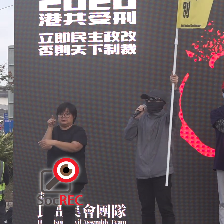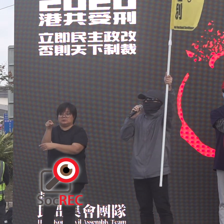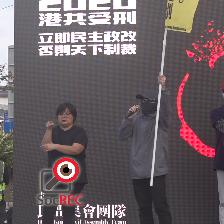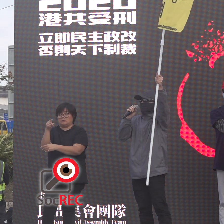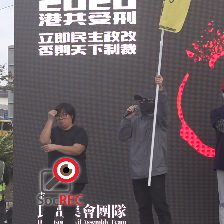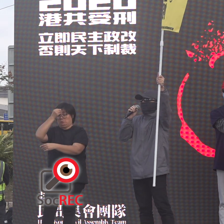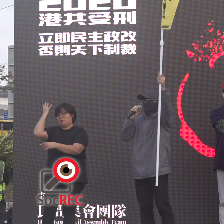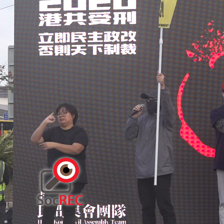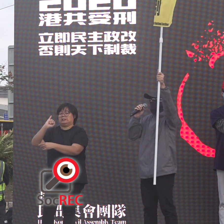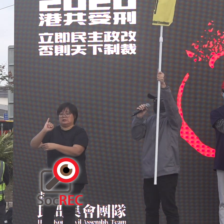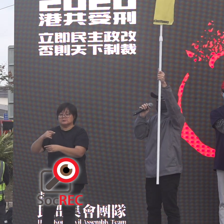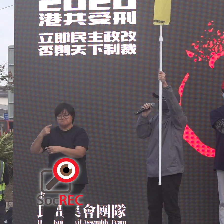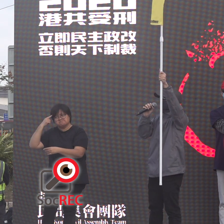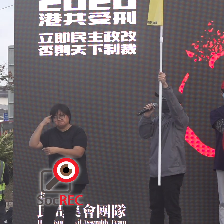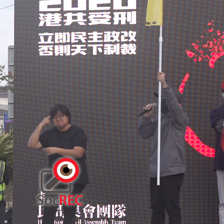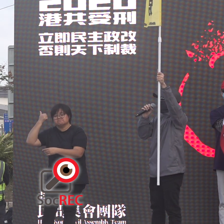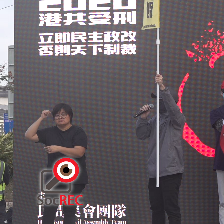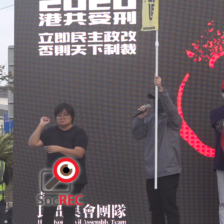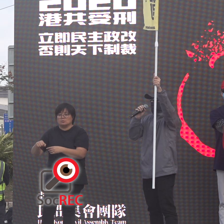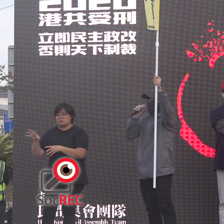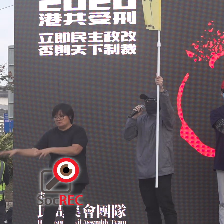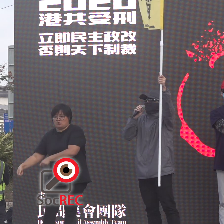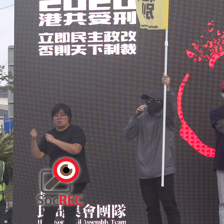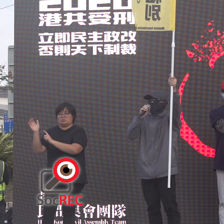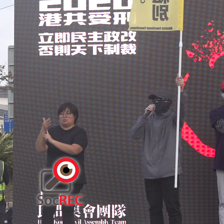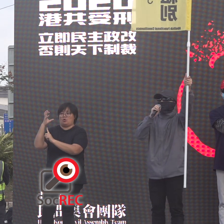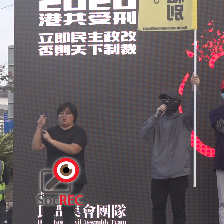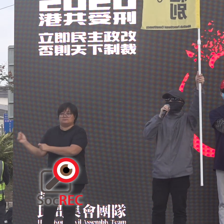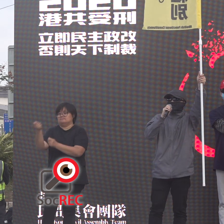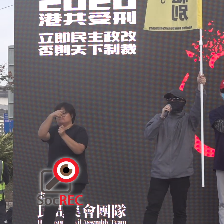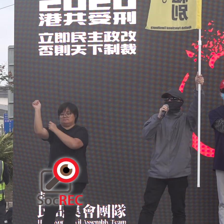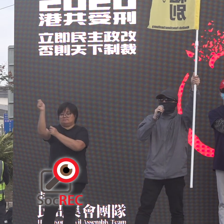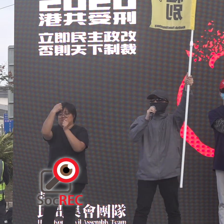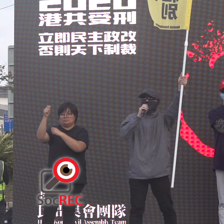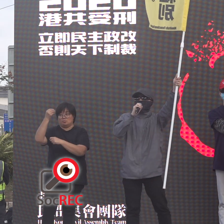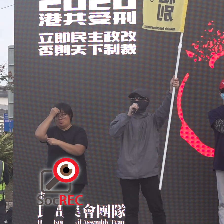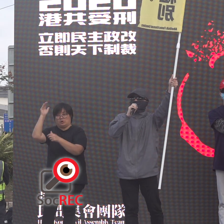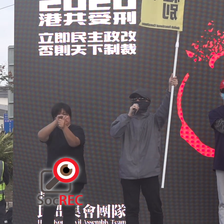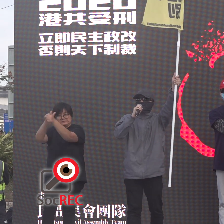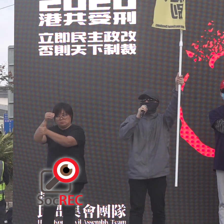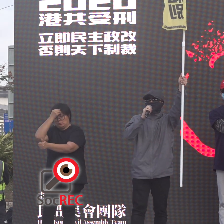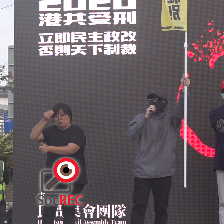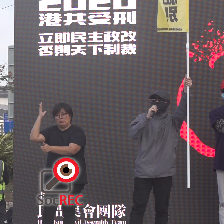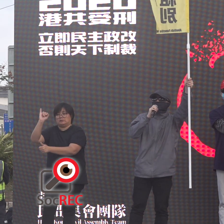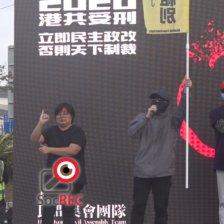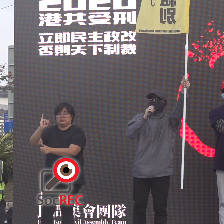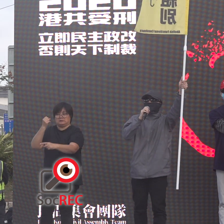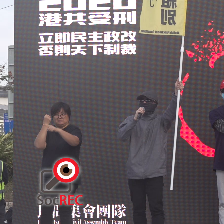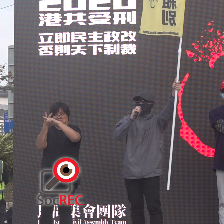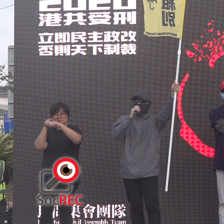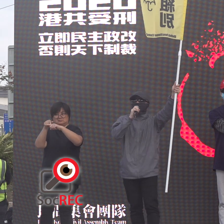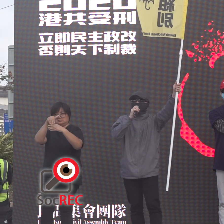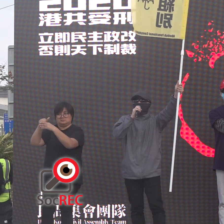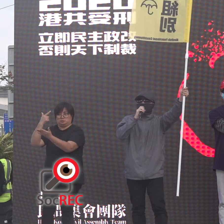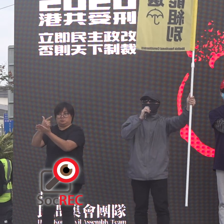出嚟，話俾香港人聽：我哋唔好忘記啊！我哋要繼續，我哋要爭取普選，呢個先係我哋最終極我哋